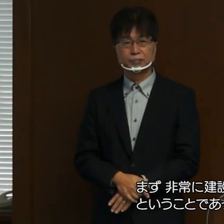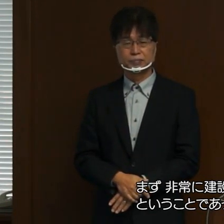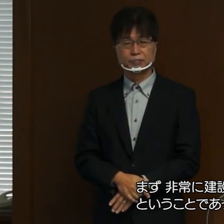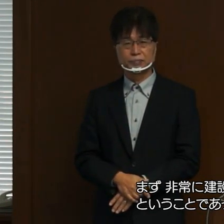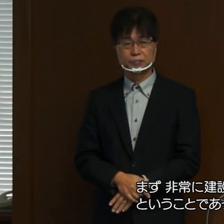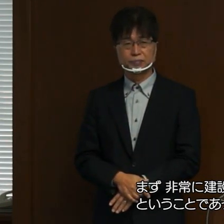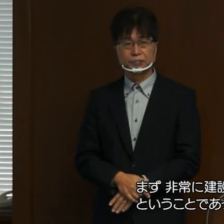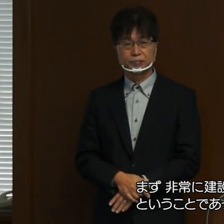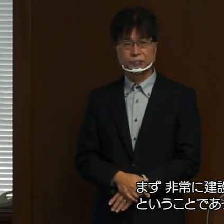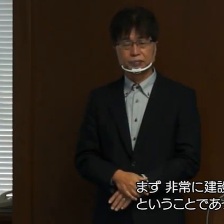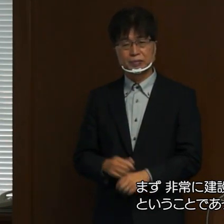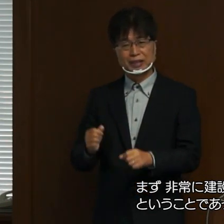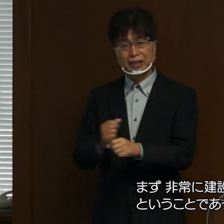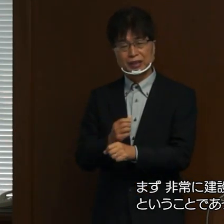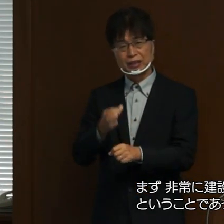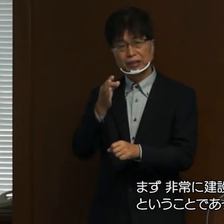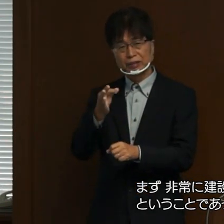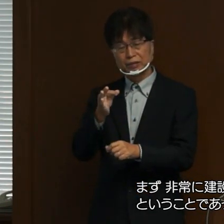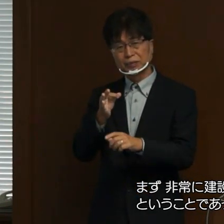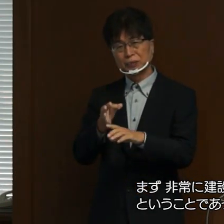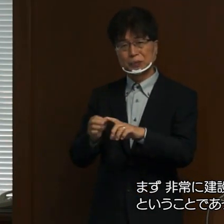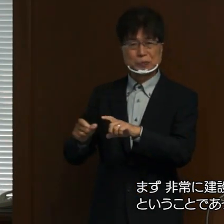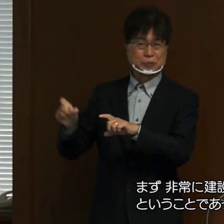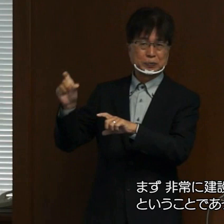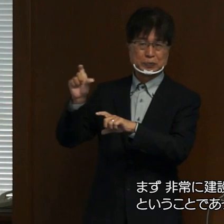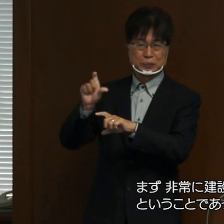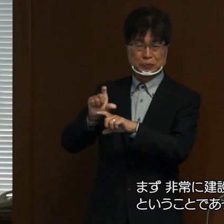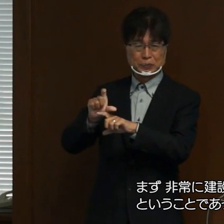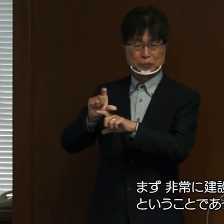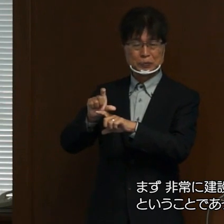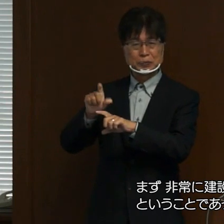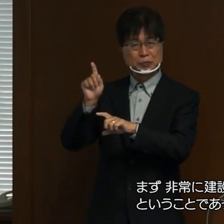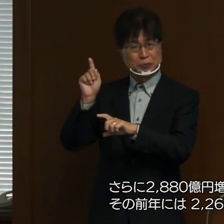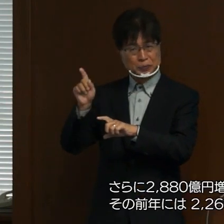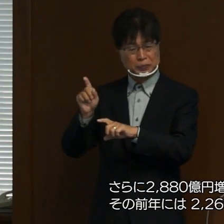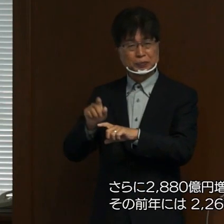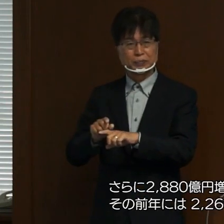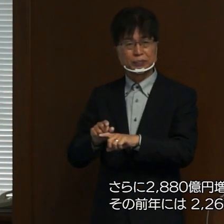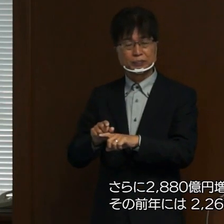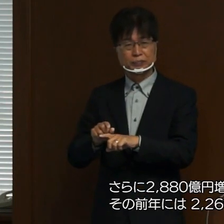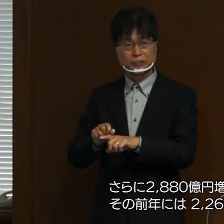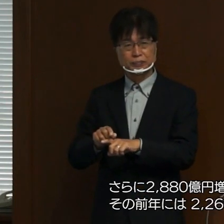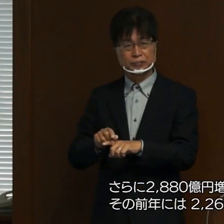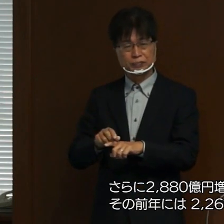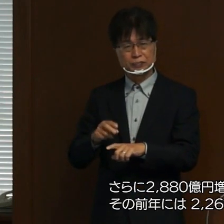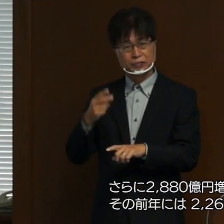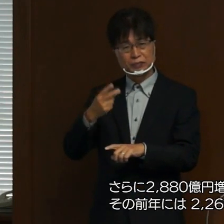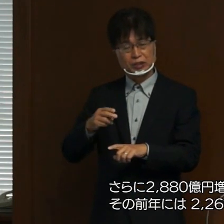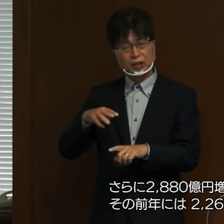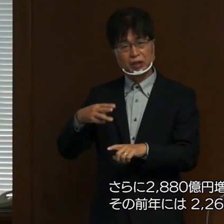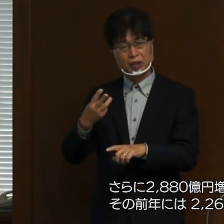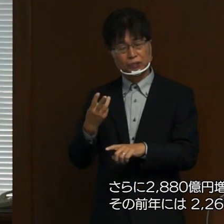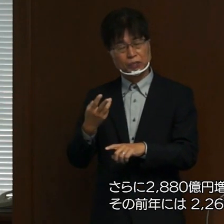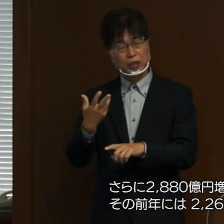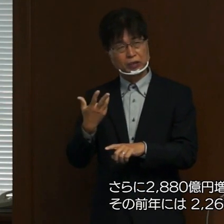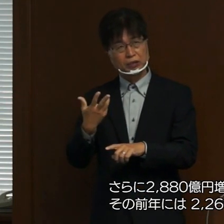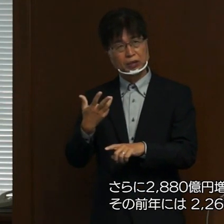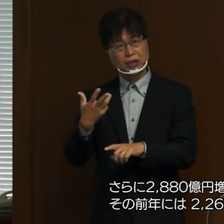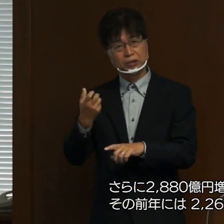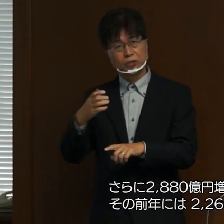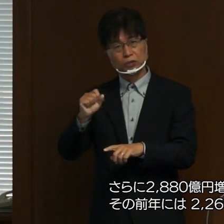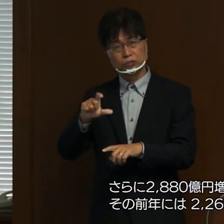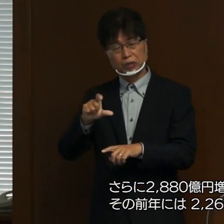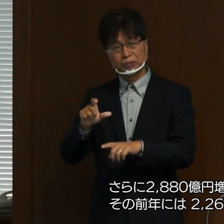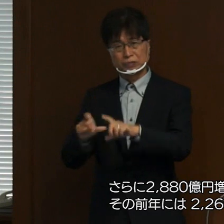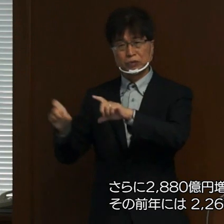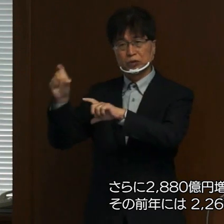非常に建設費がさらに増幅するということであって、さらに2880億円増える